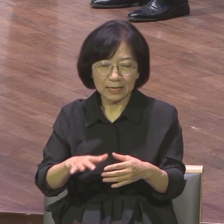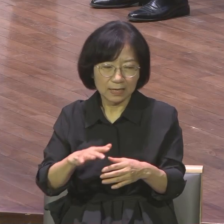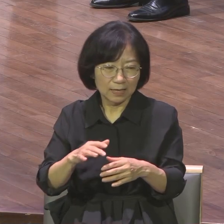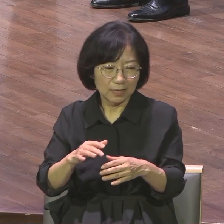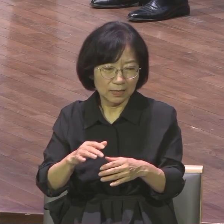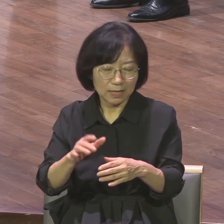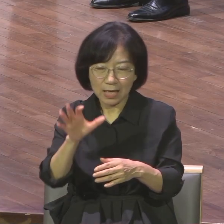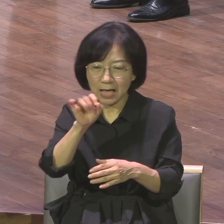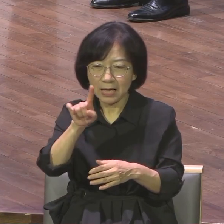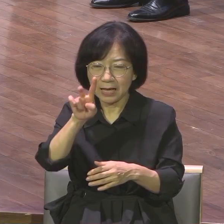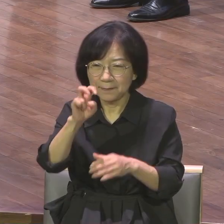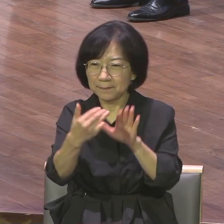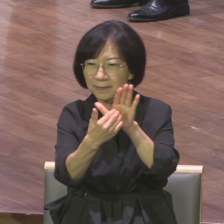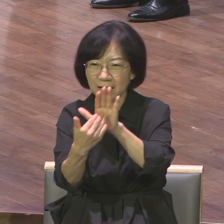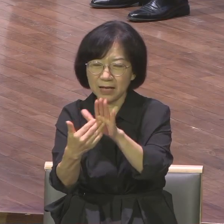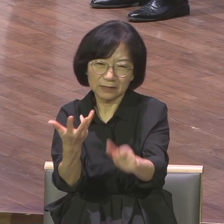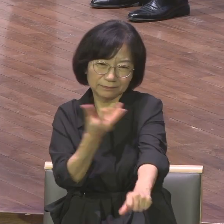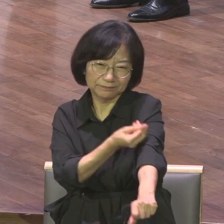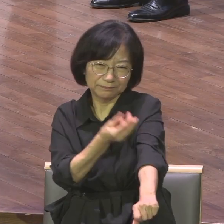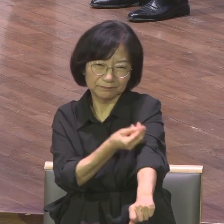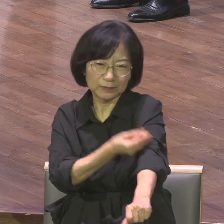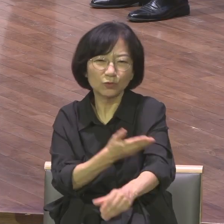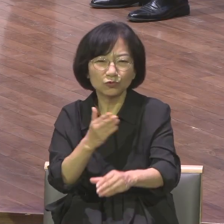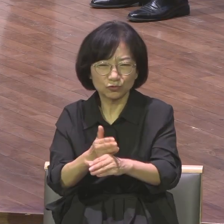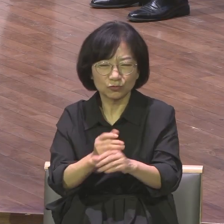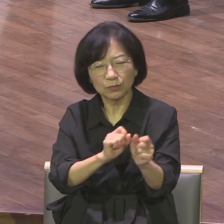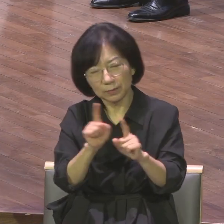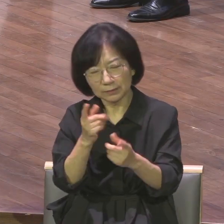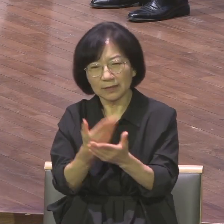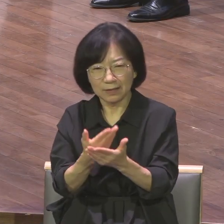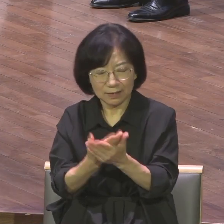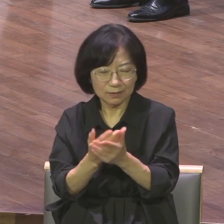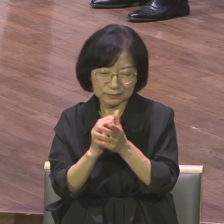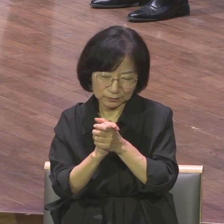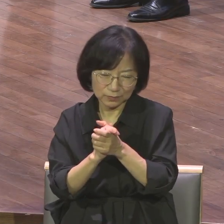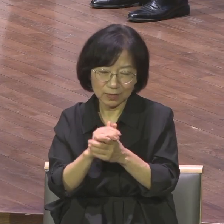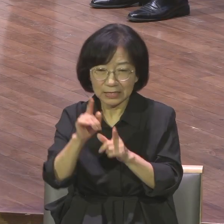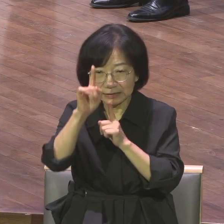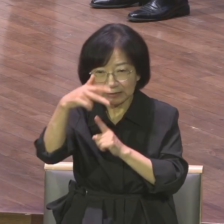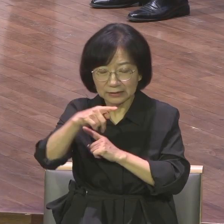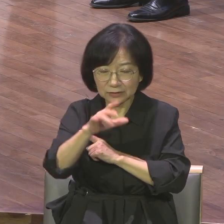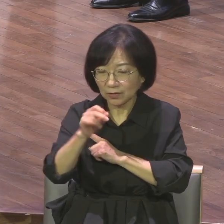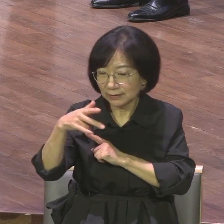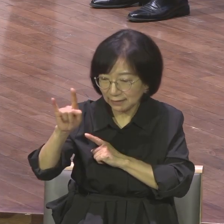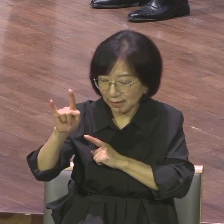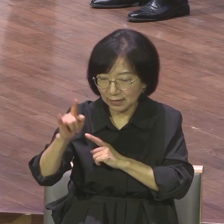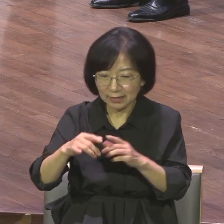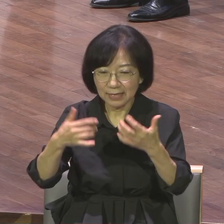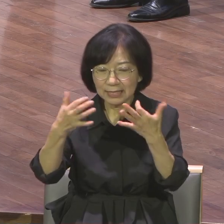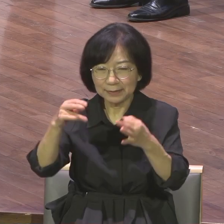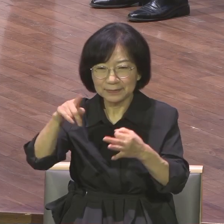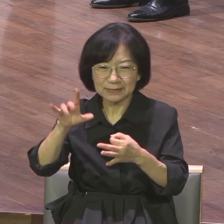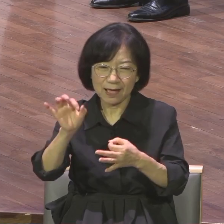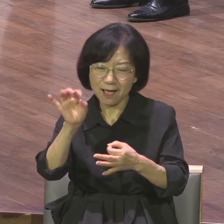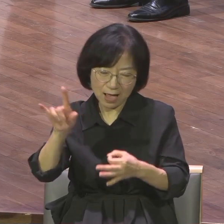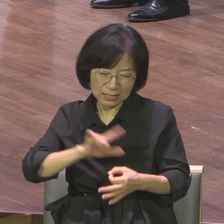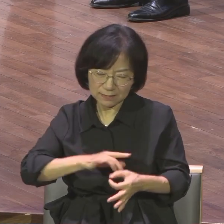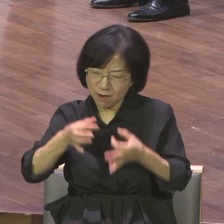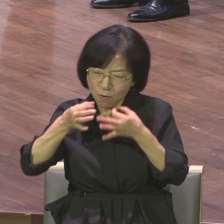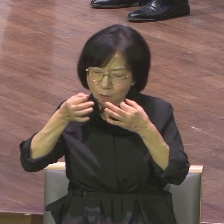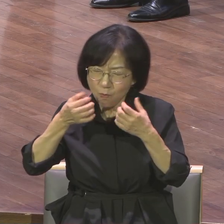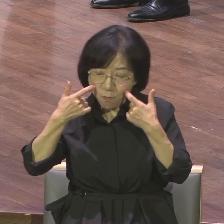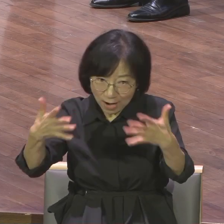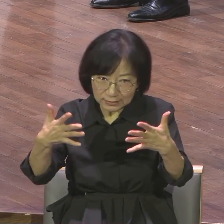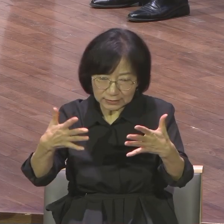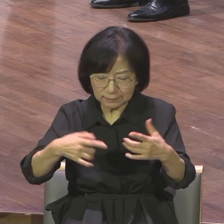사모를 주께서 회복시켜 주옵소서. 이 정재 유사님 또 김상아 사모님 이름 불러가면서 우리